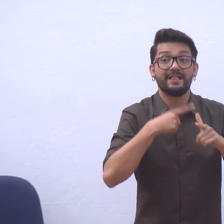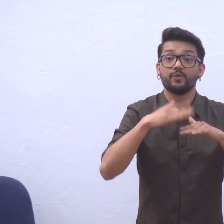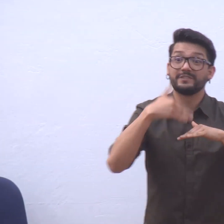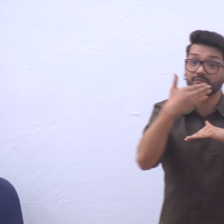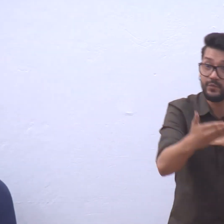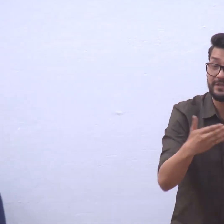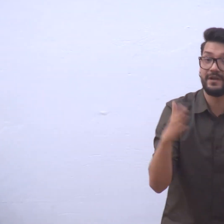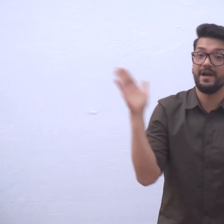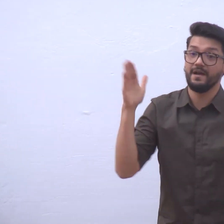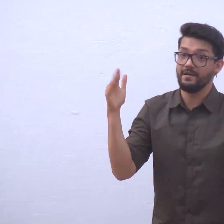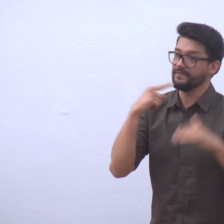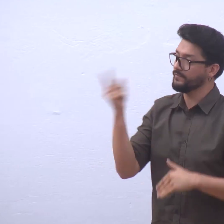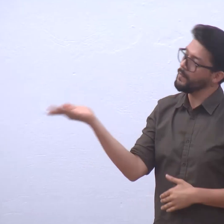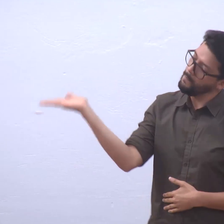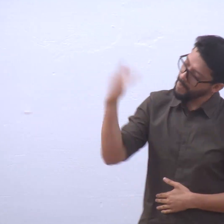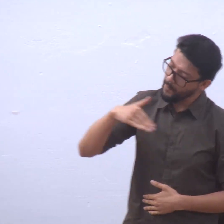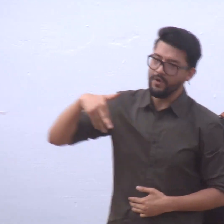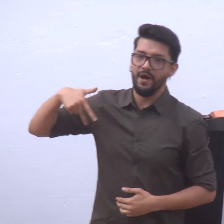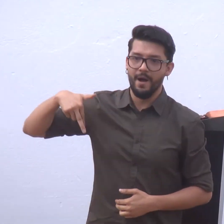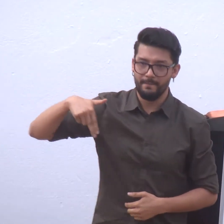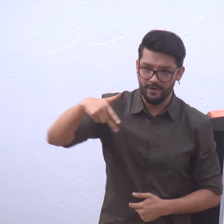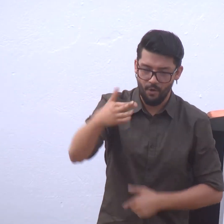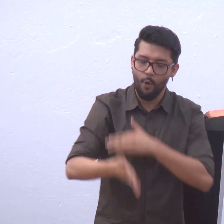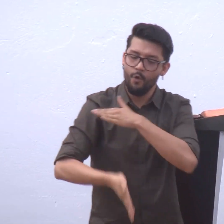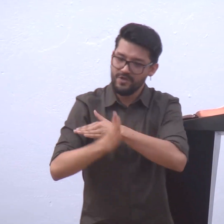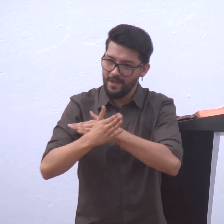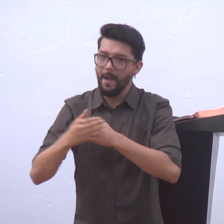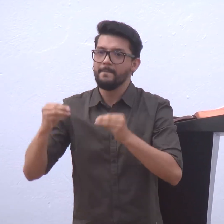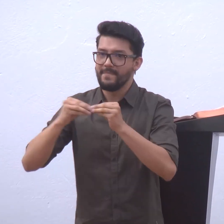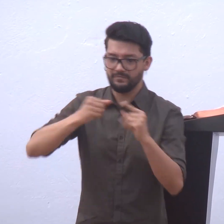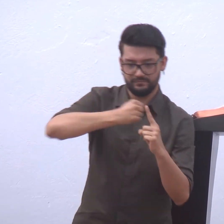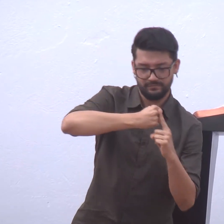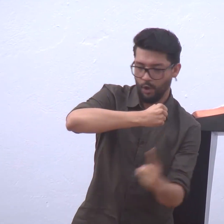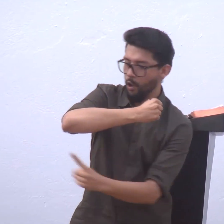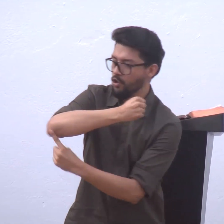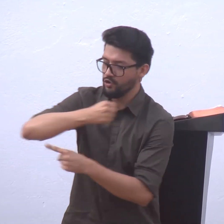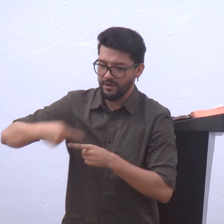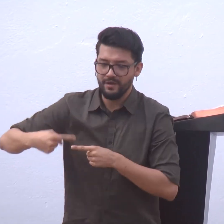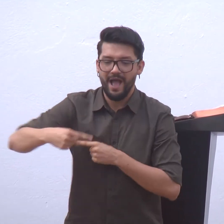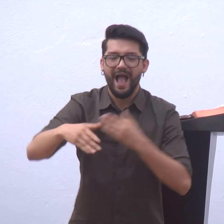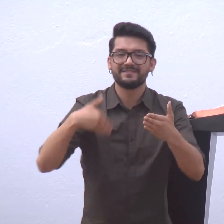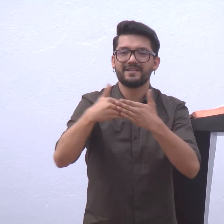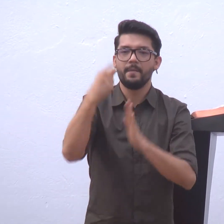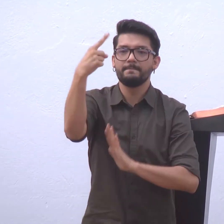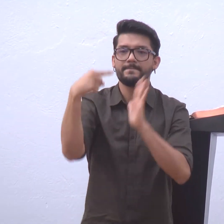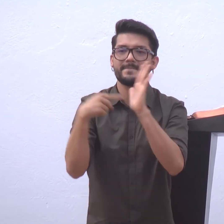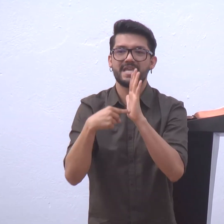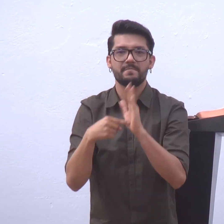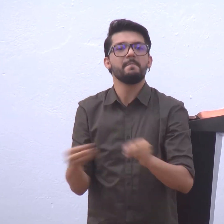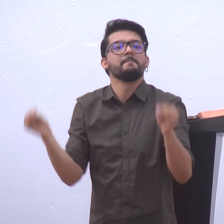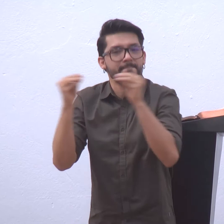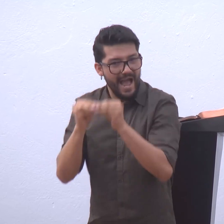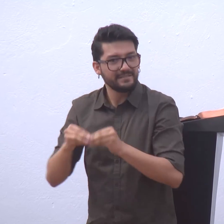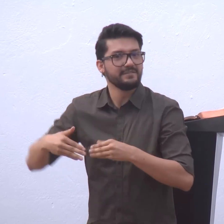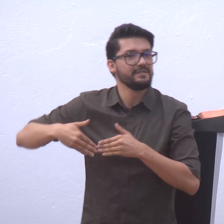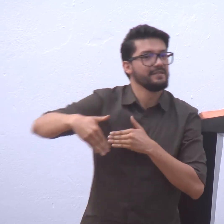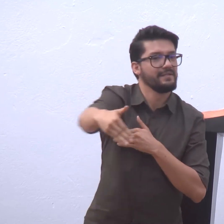más en el río. El ángel nuevamente le dice a Ezequiel, camina otros 1000 codos, Ezequiel, y los mide